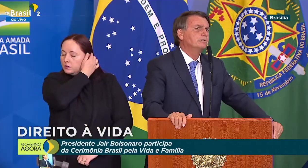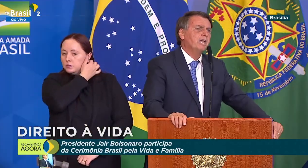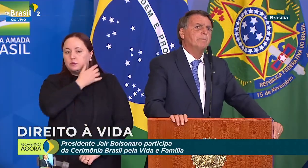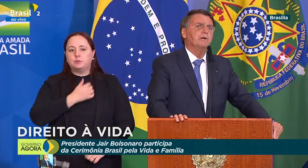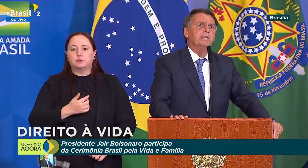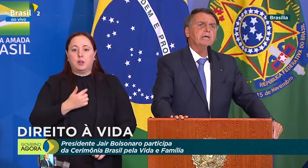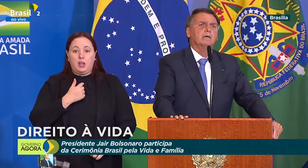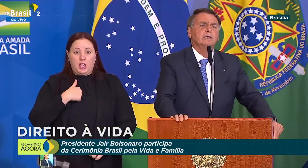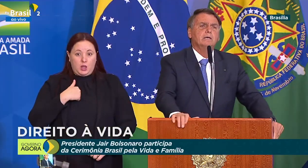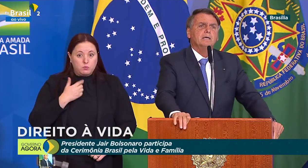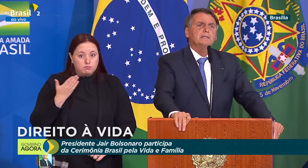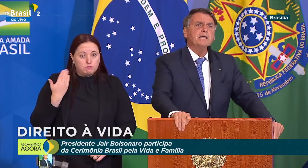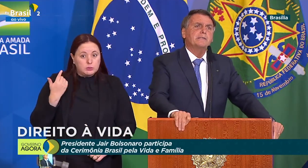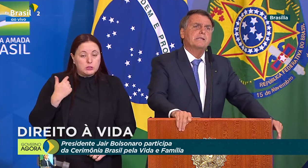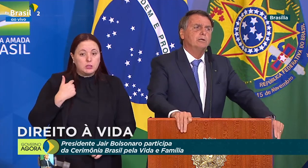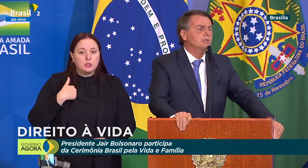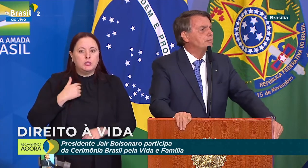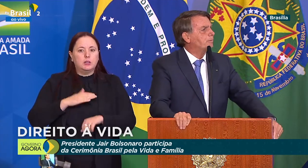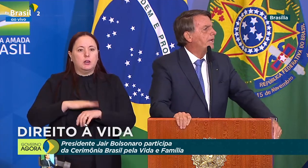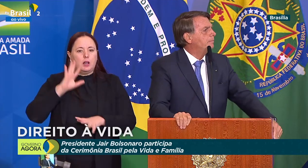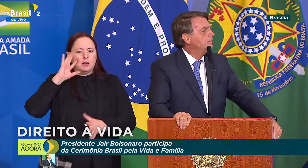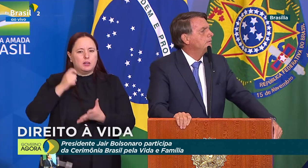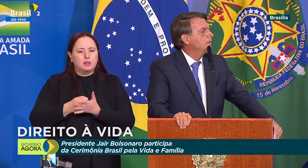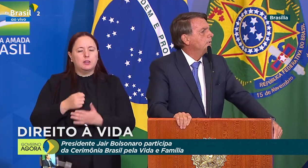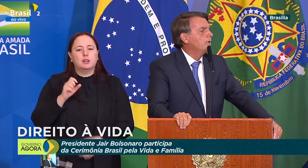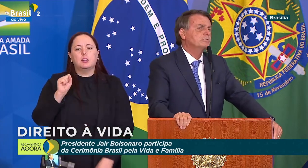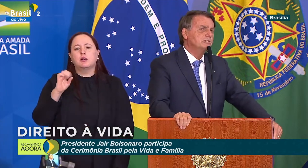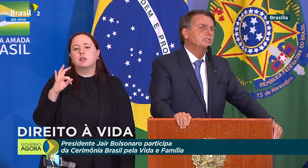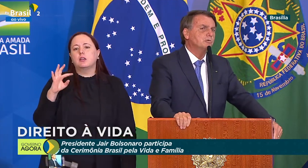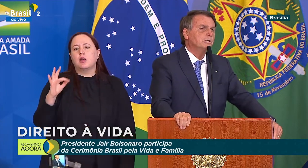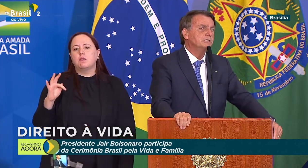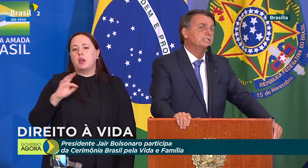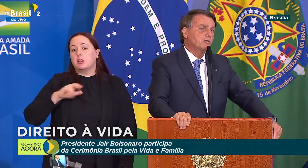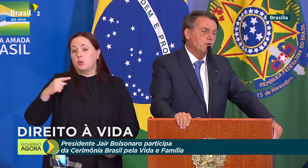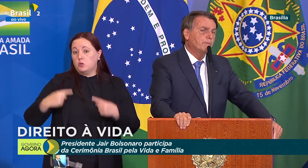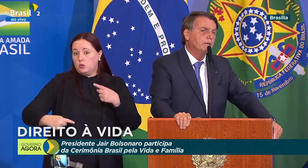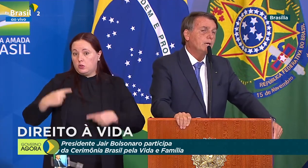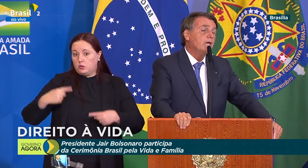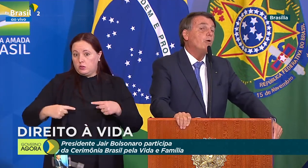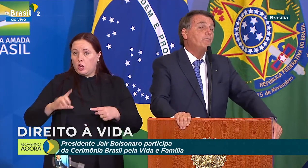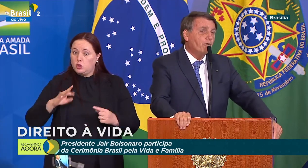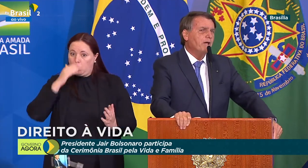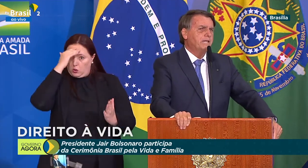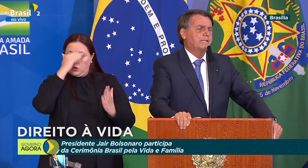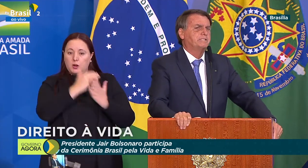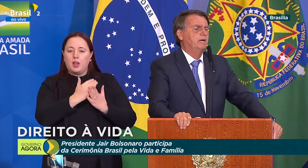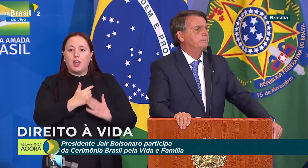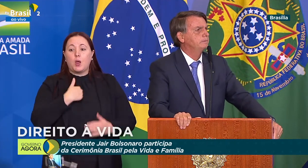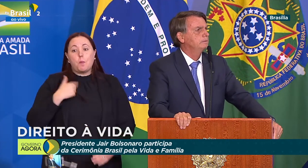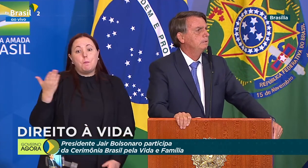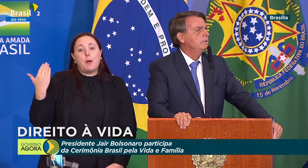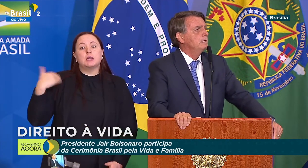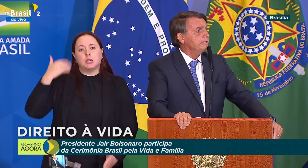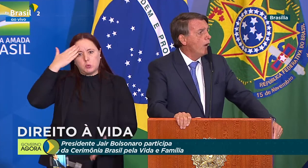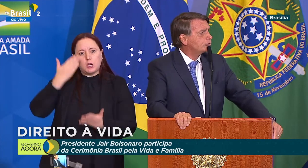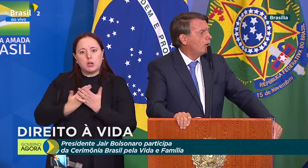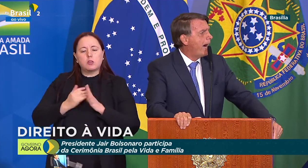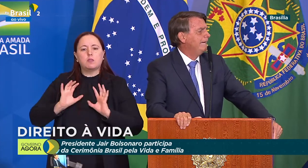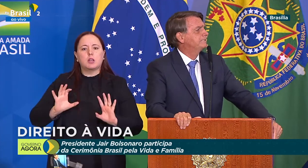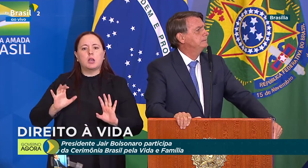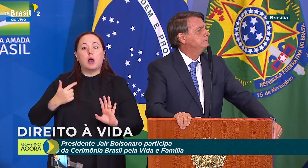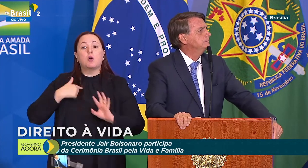e eu fui no tempo que decisão do supremo não se discute se cumpre é um fui desse tempo